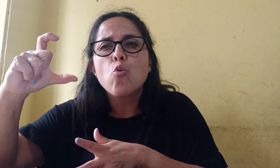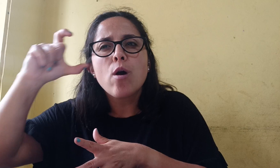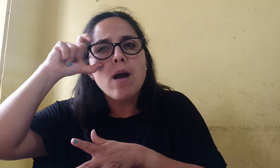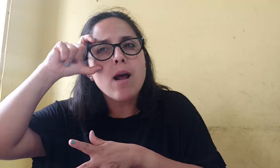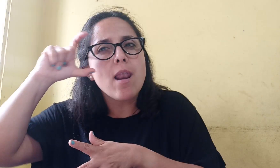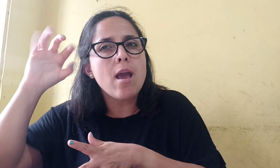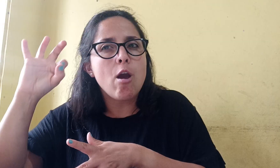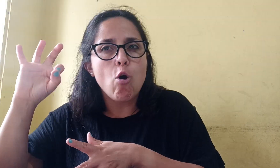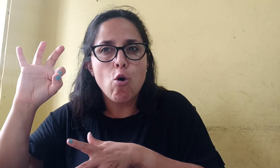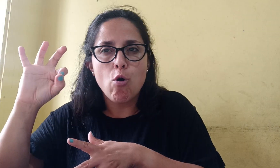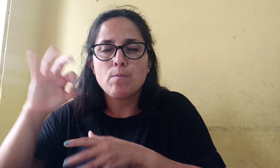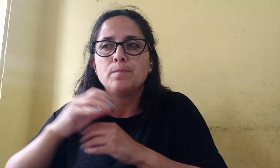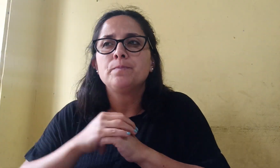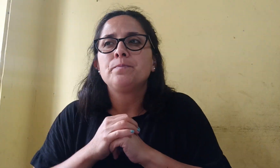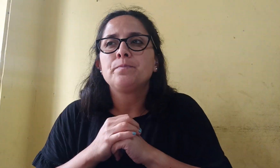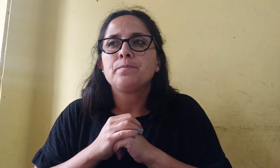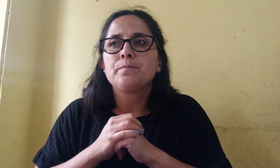neurona y